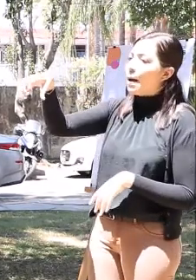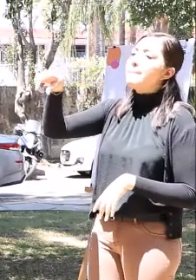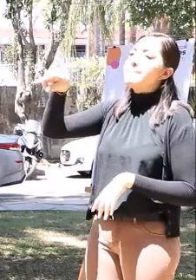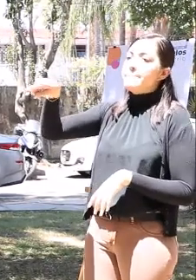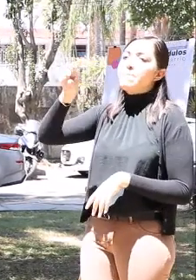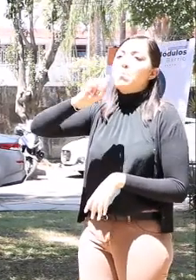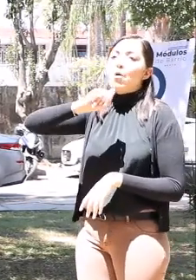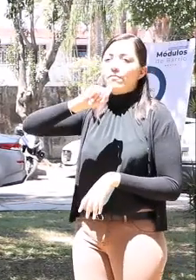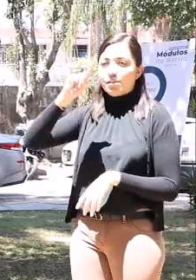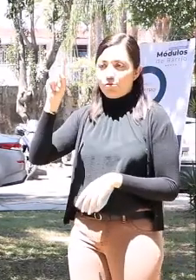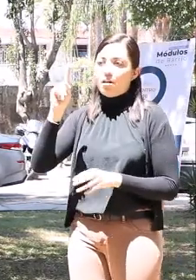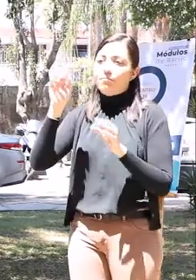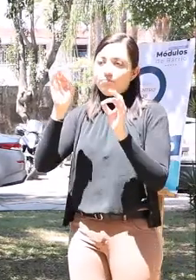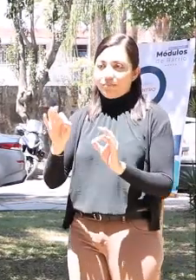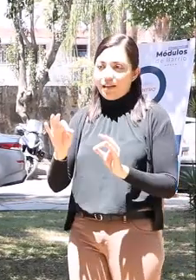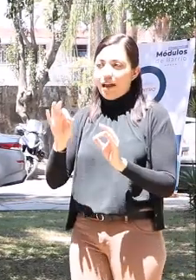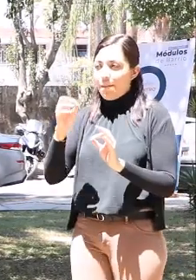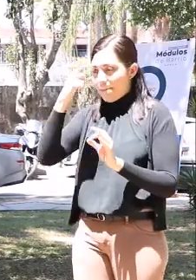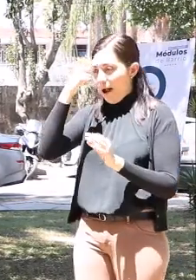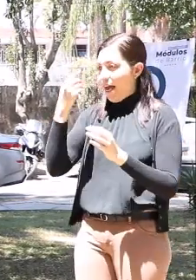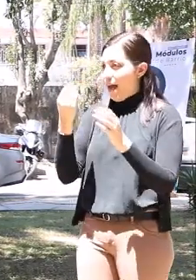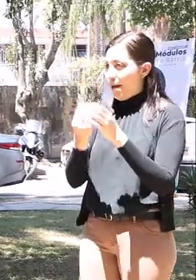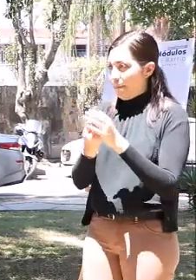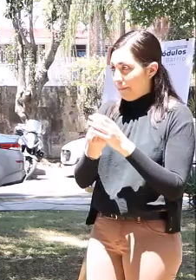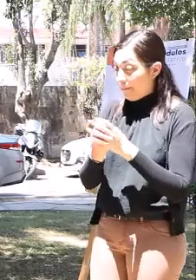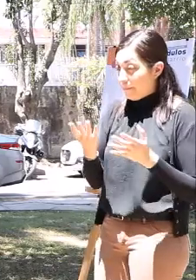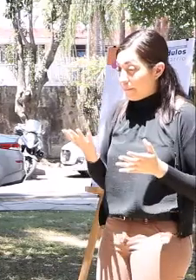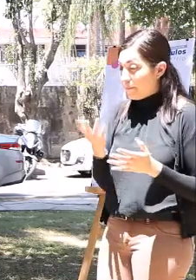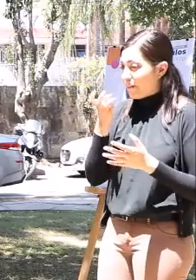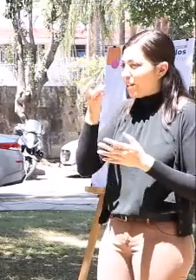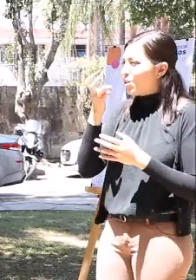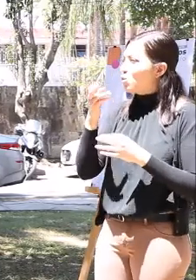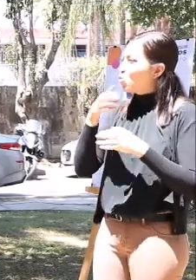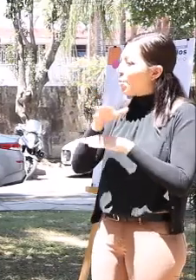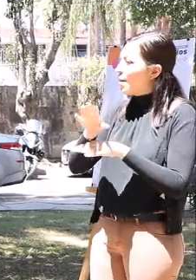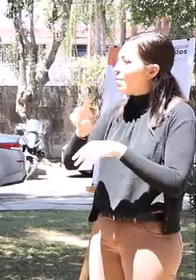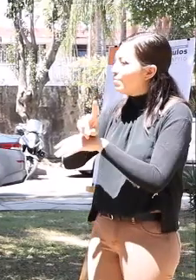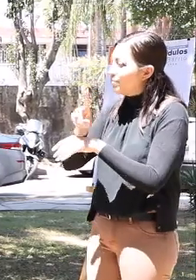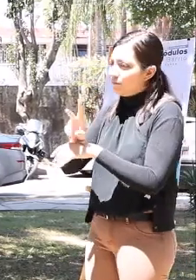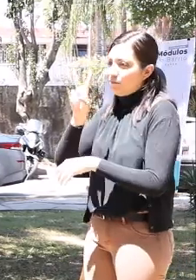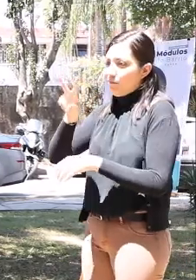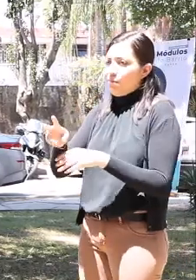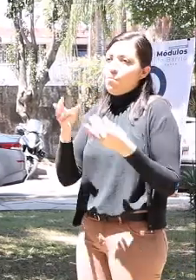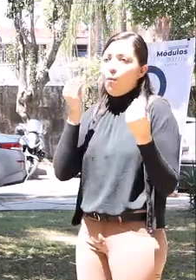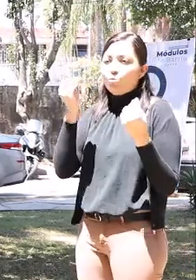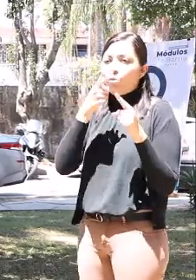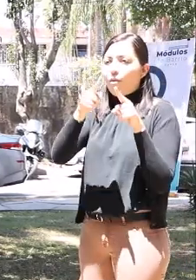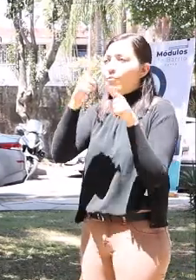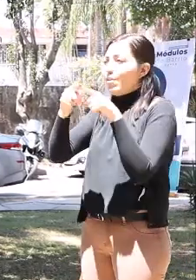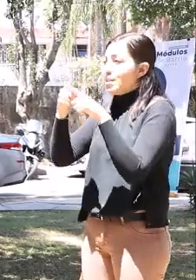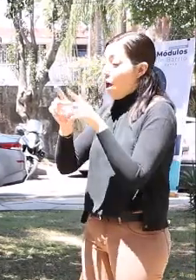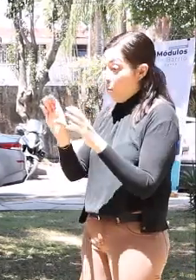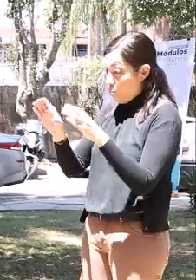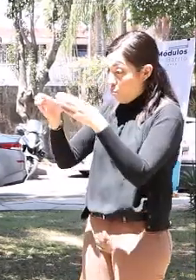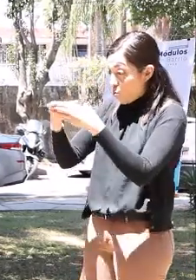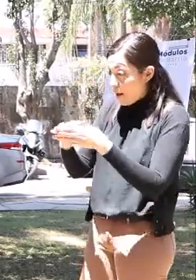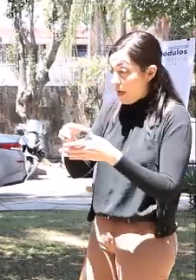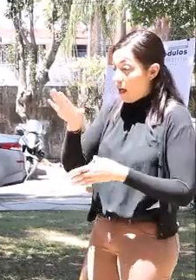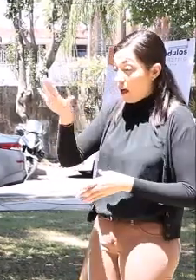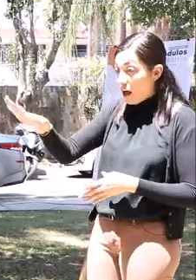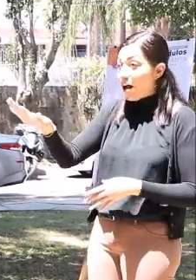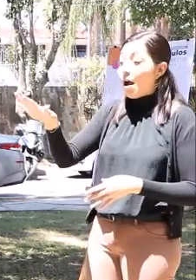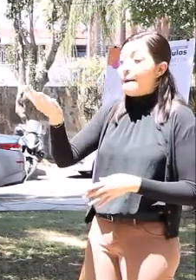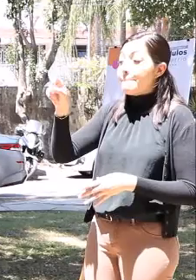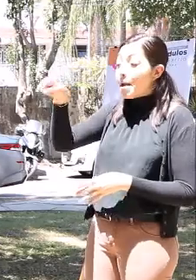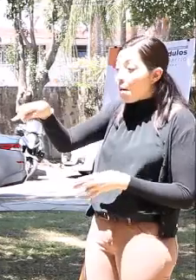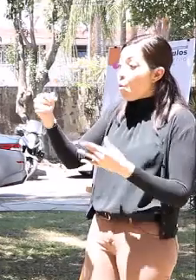capacitados. Precisamente el nivel de conflictividad es muy amplio en las comunidades, y cada comunidad, cada barrio, cada colonia tiene